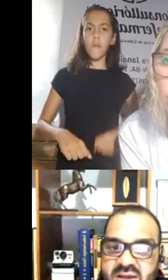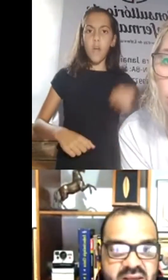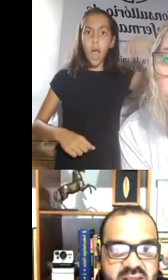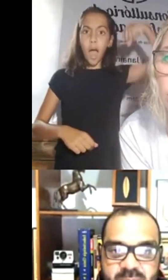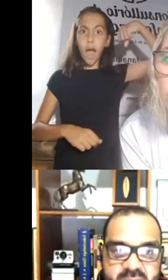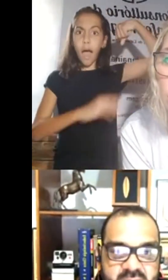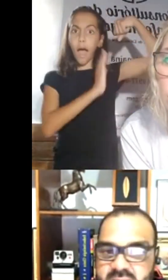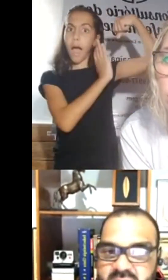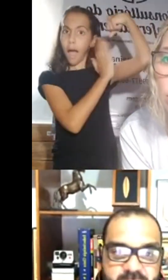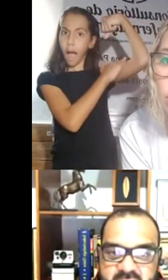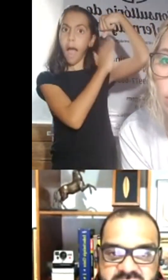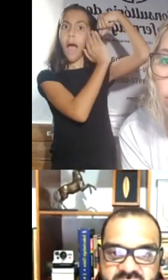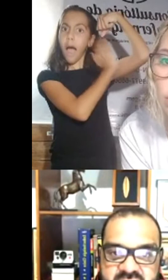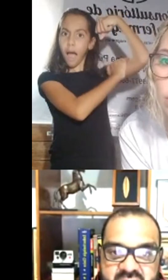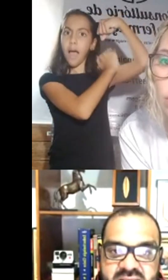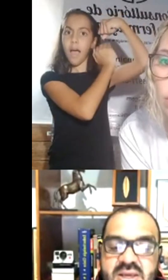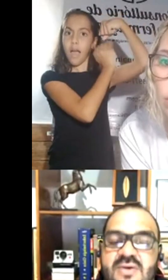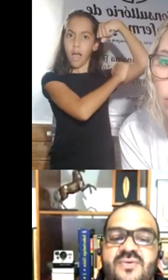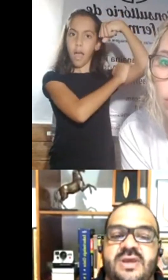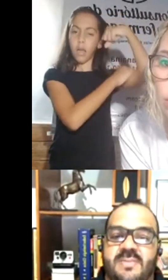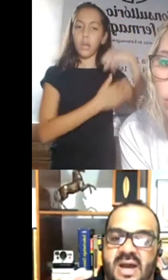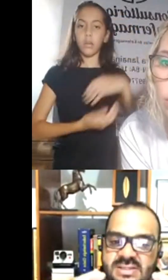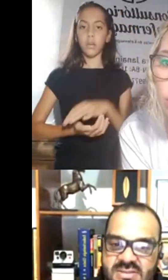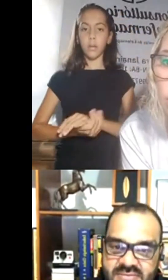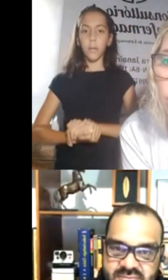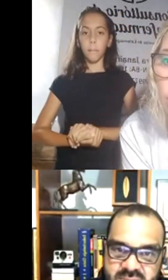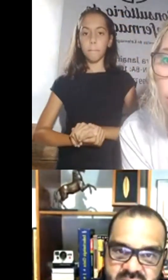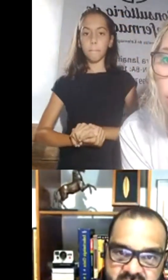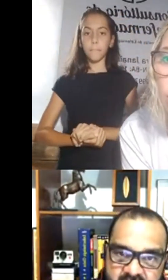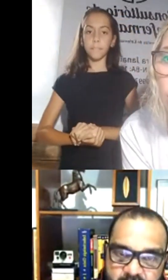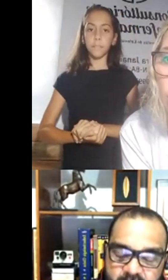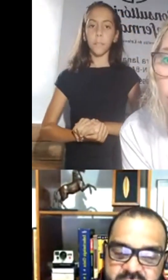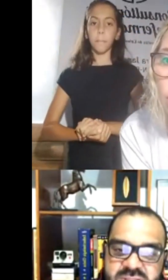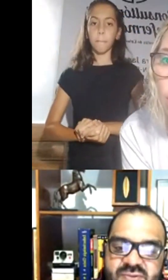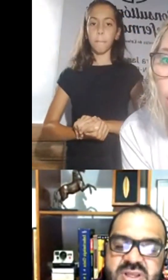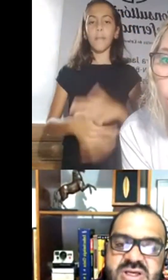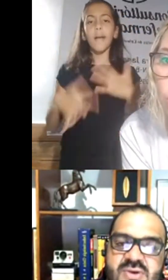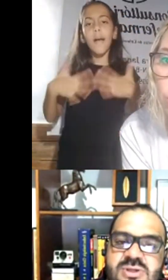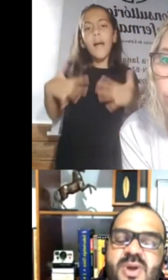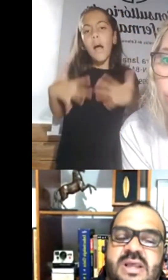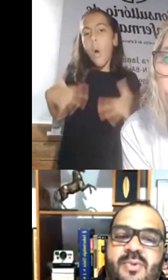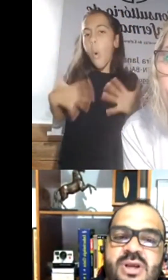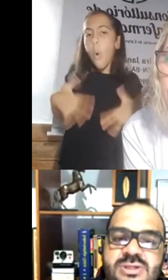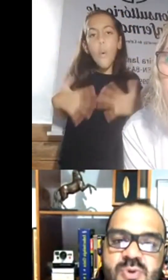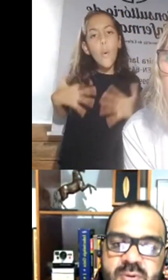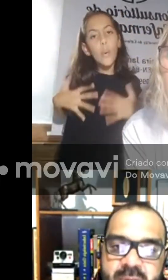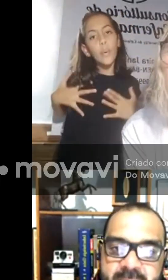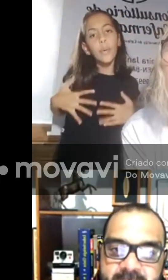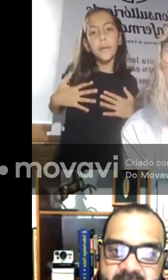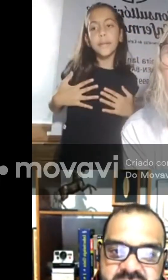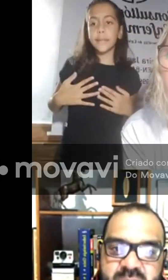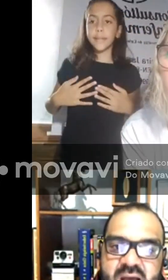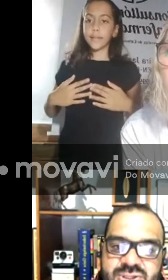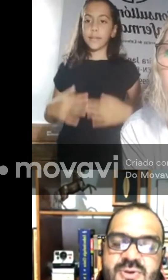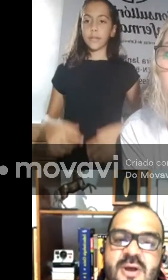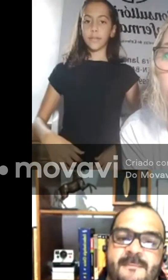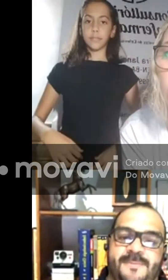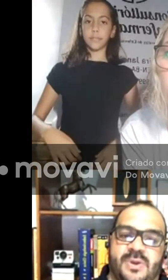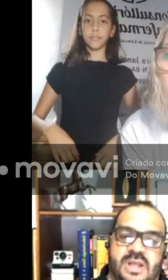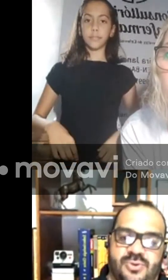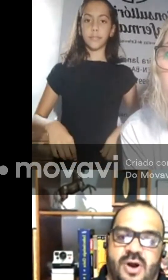na hiperatividade fique mais calmo. Isso vai deixar o seu metabolismo mais